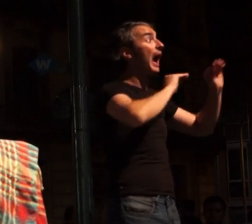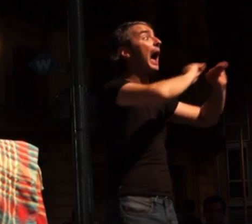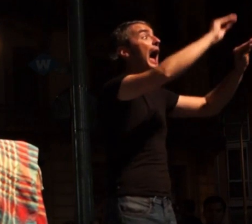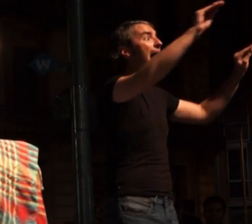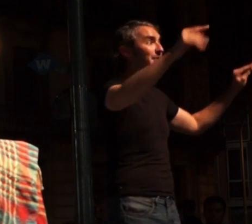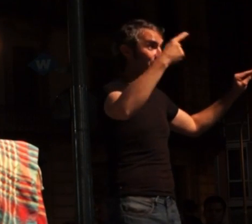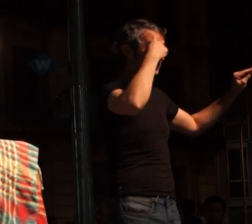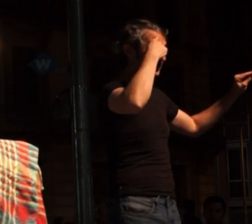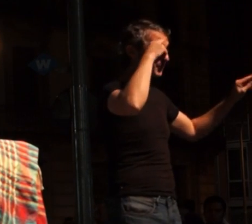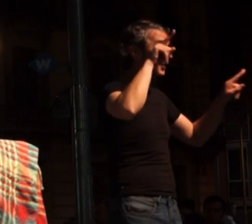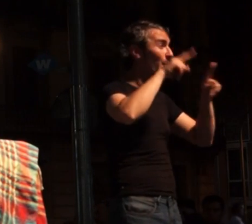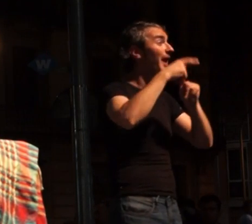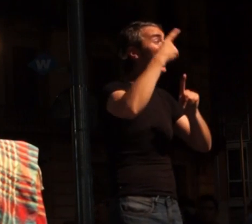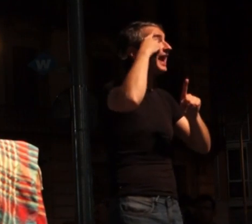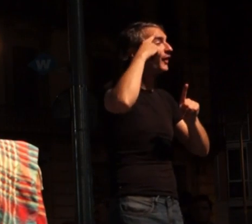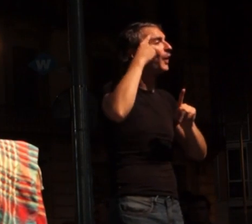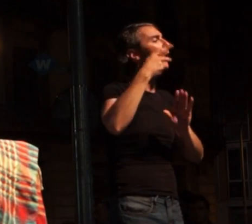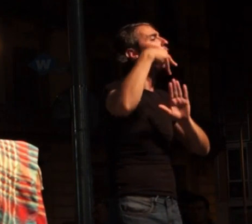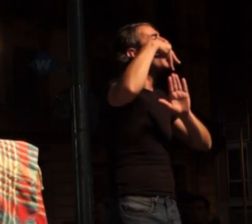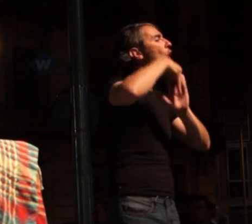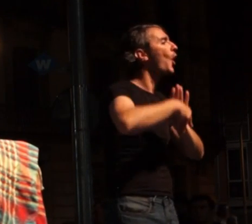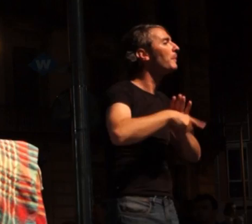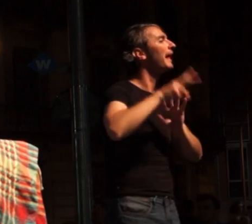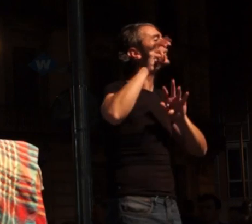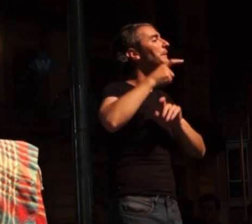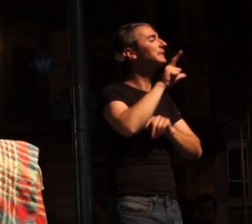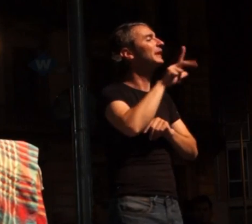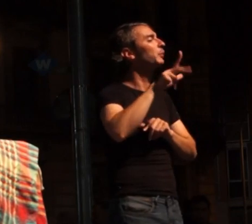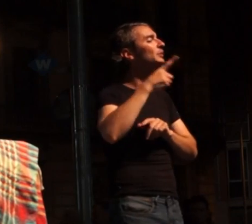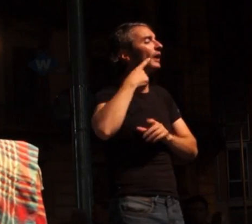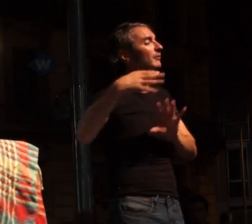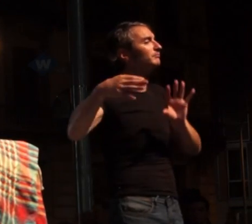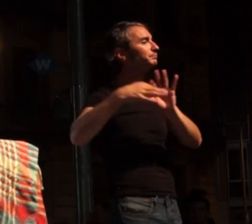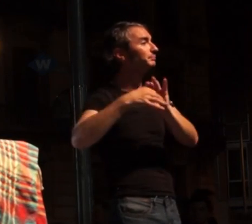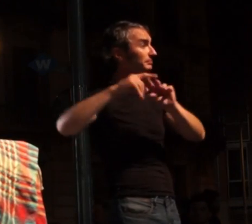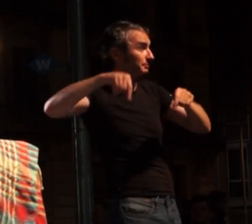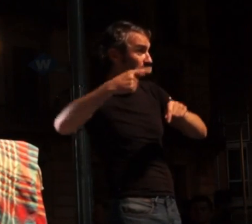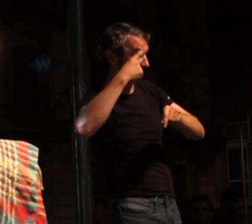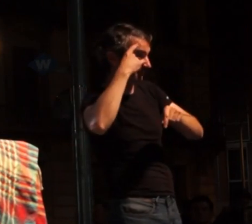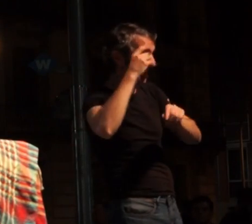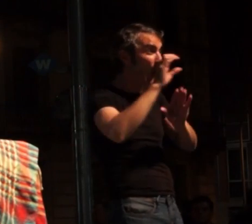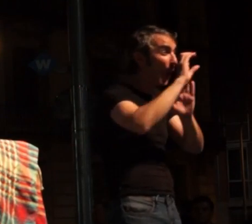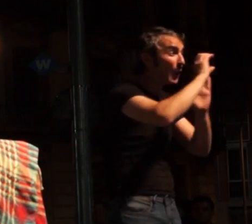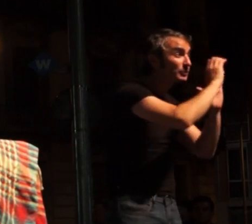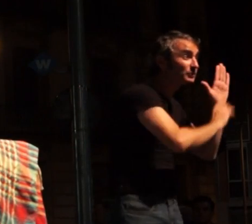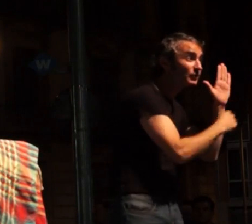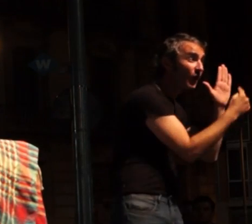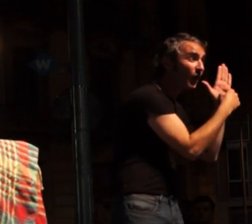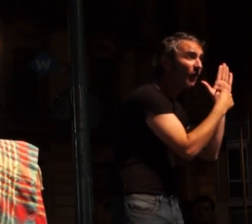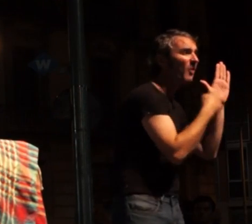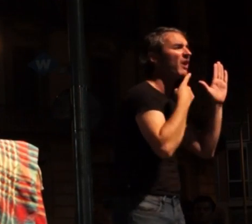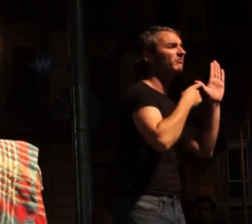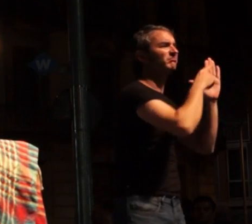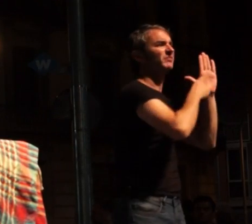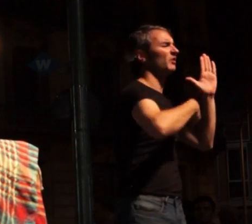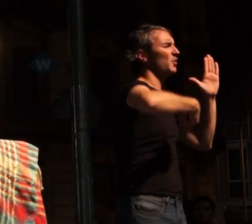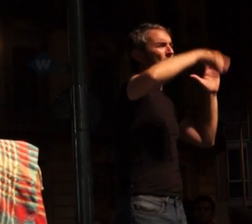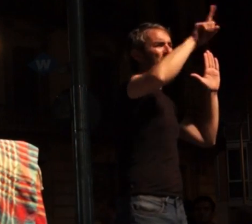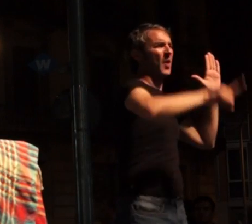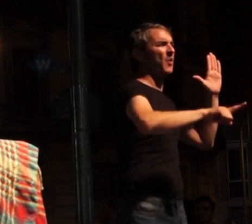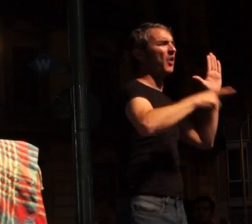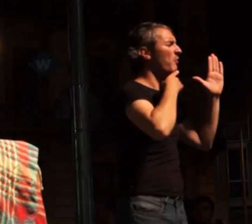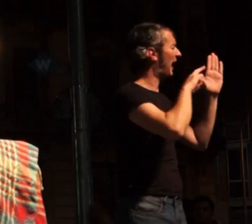les regles del joc que van fixar en aquest pacte del 78. Constitució com a regla suprema i